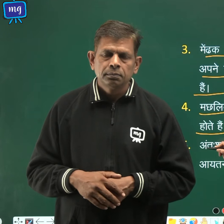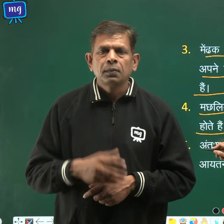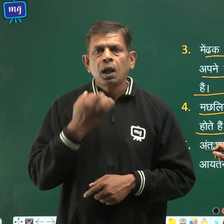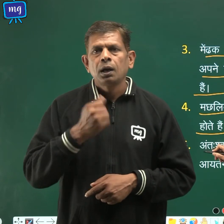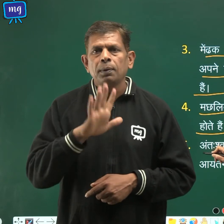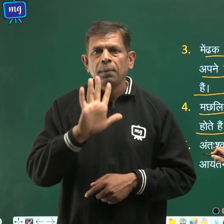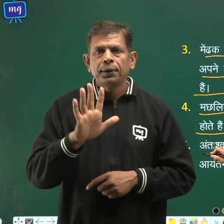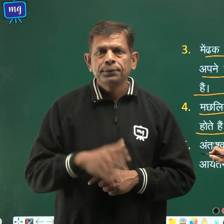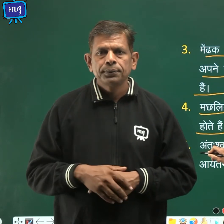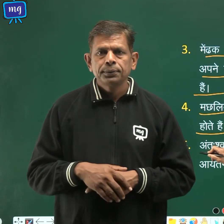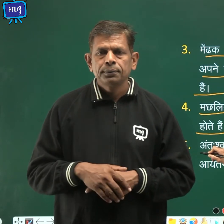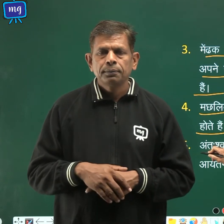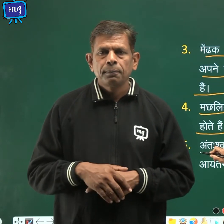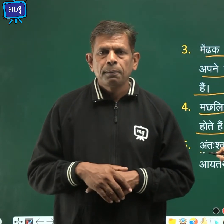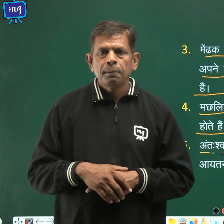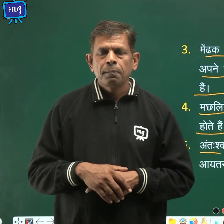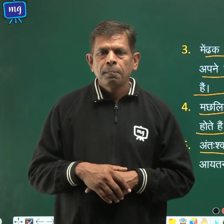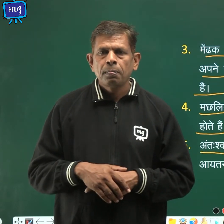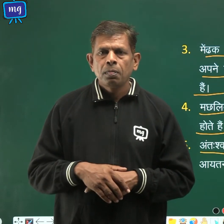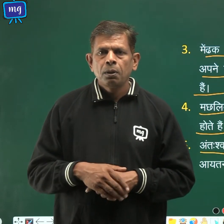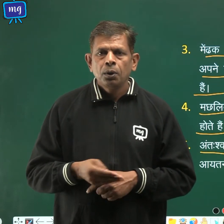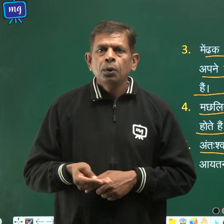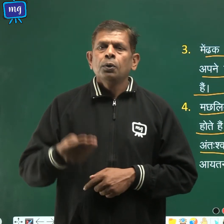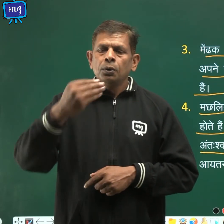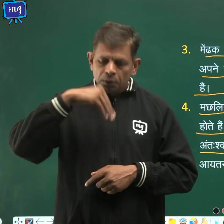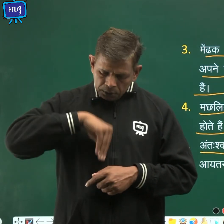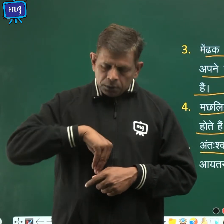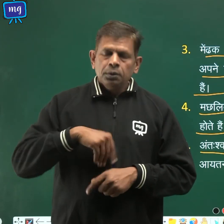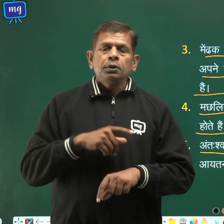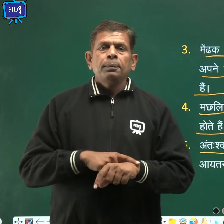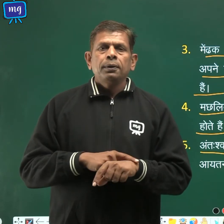नंबर 5, अंत श्वसन के समय